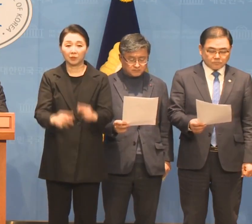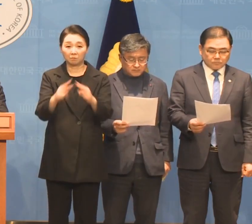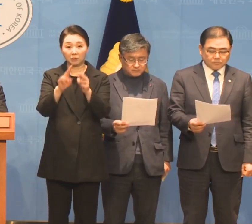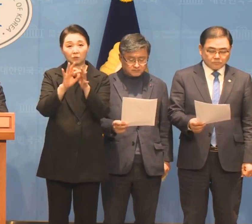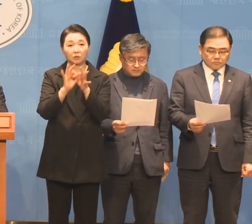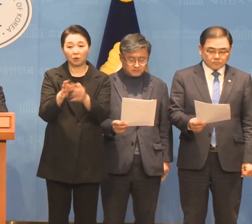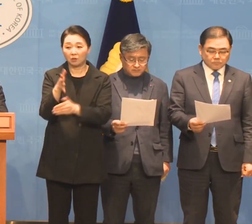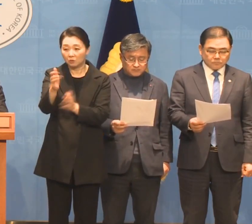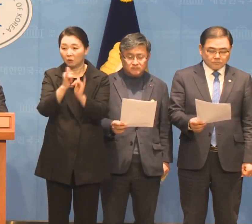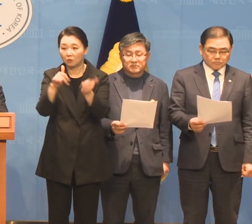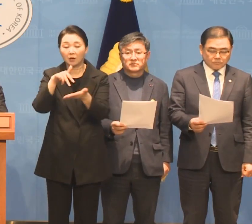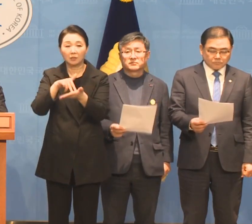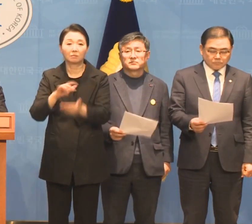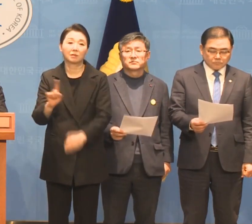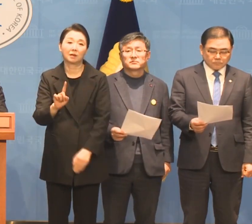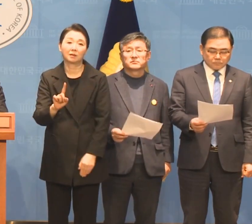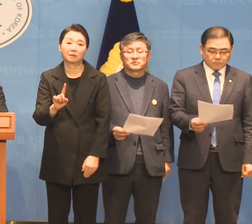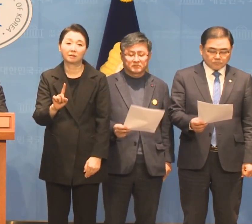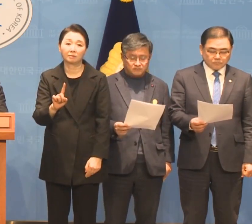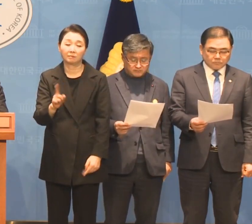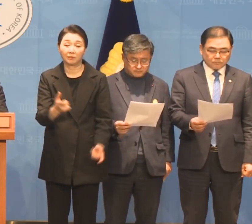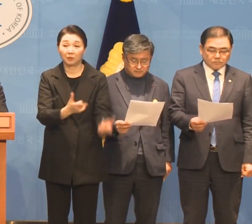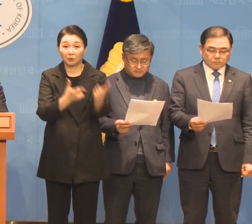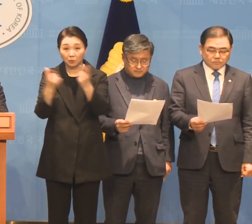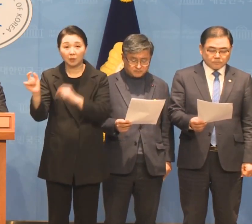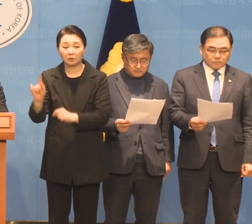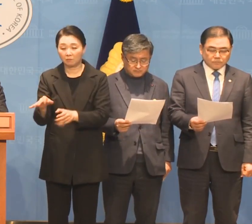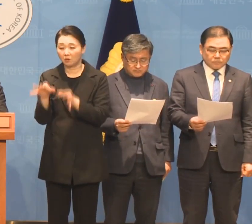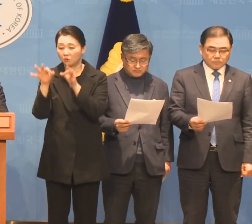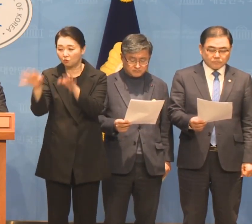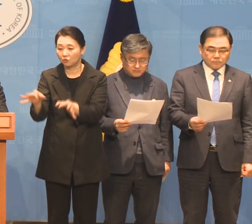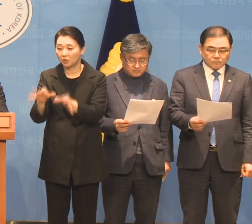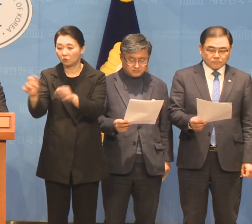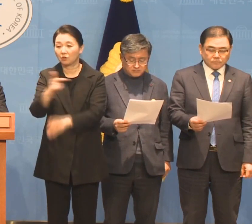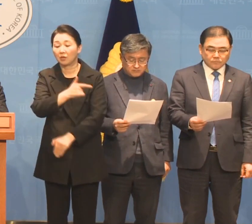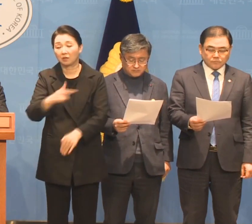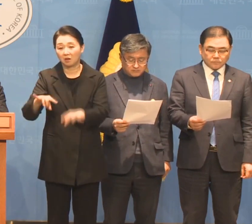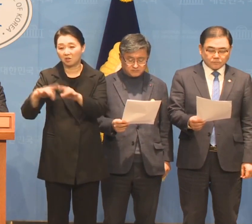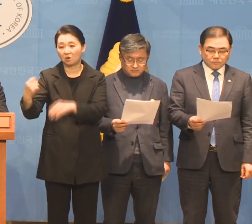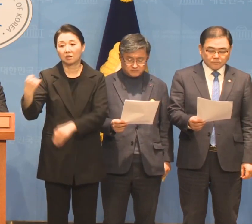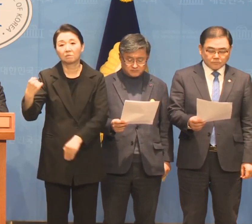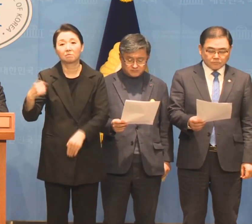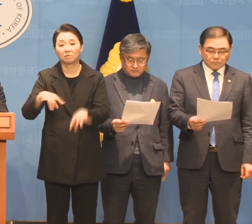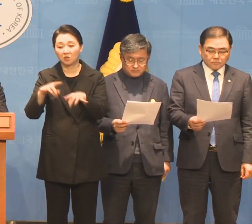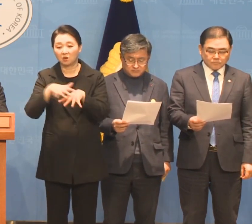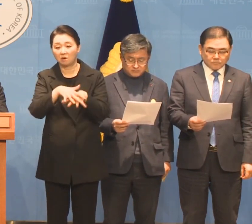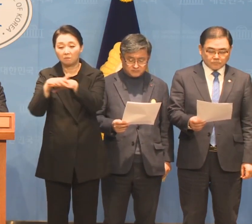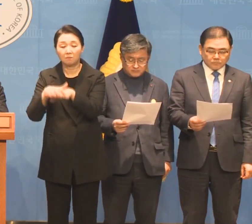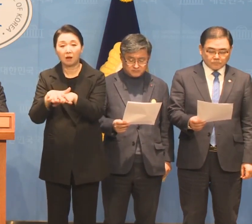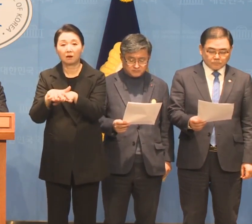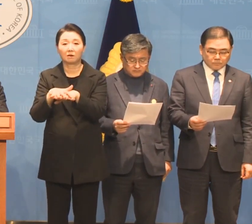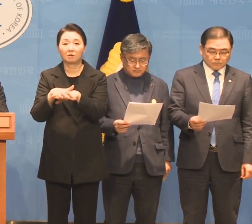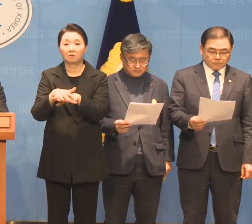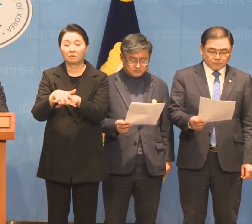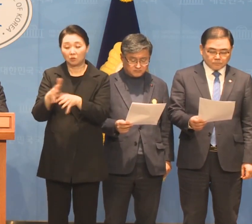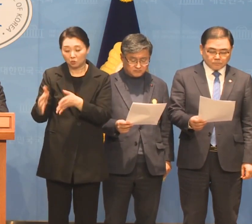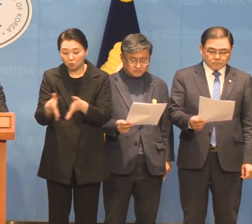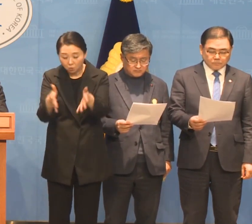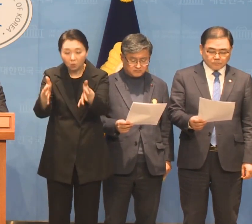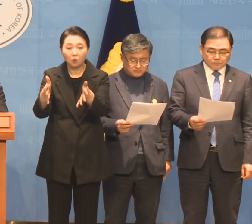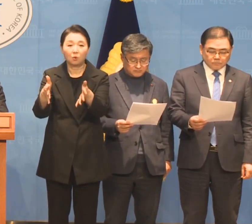관련 전문가들은 하나같이 투자 규모가 엄청난 전력망, 용수, 도로